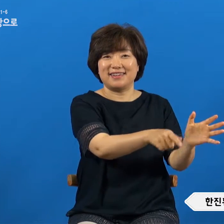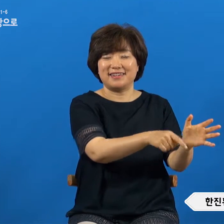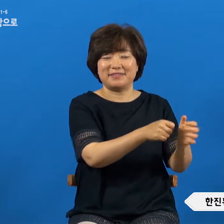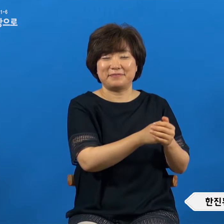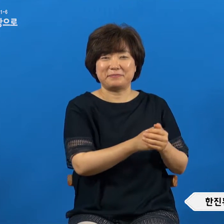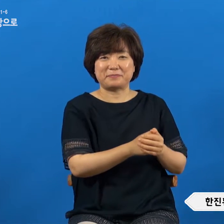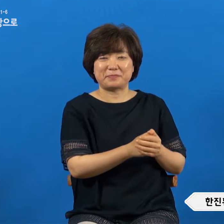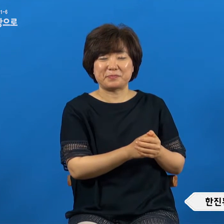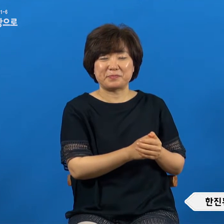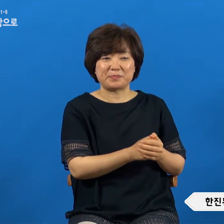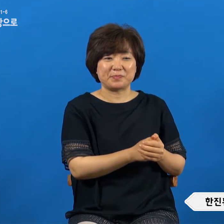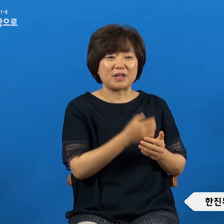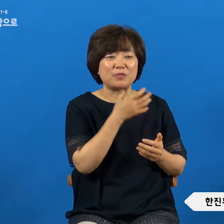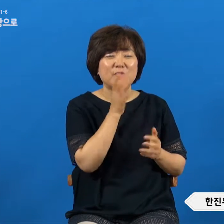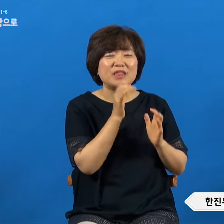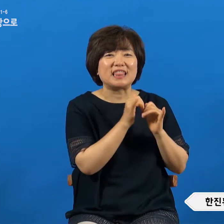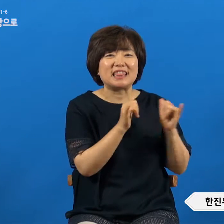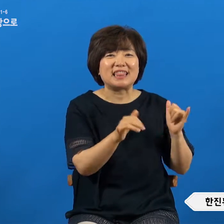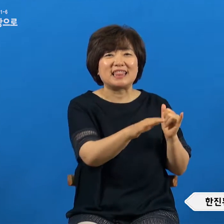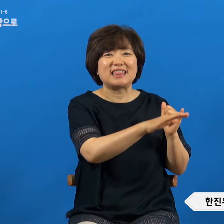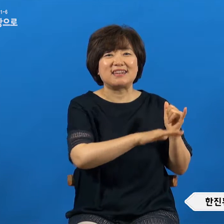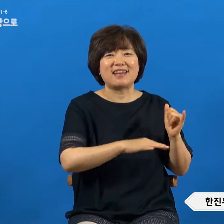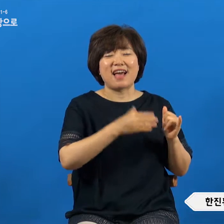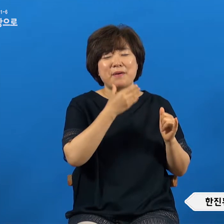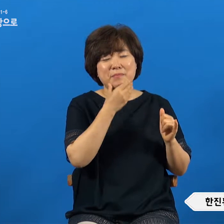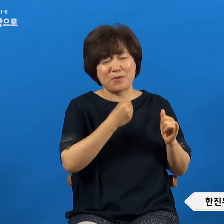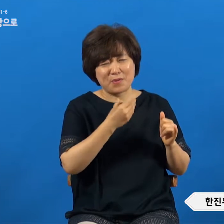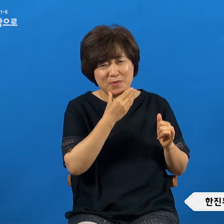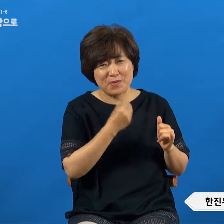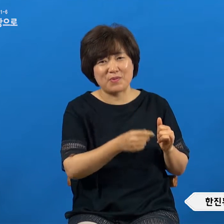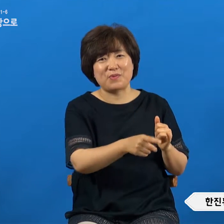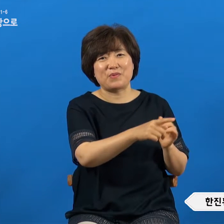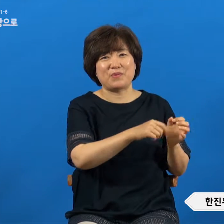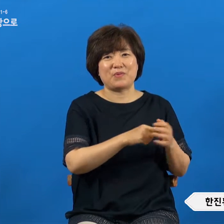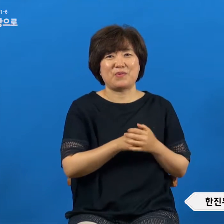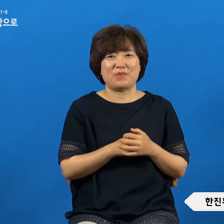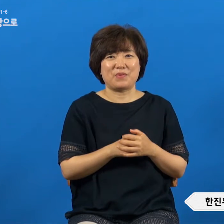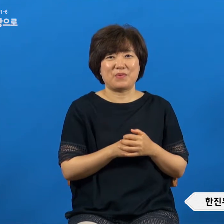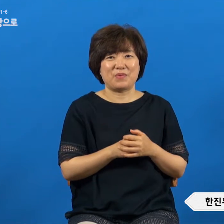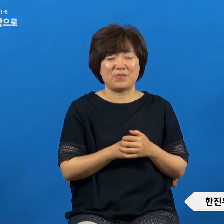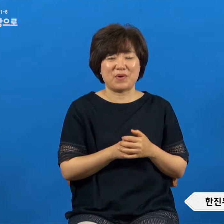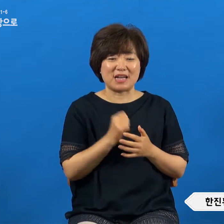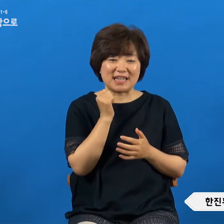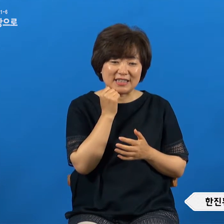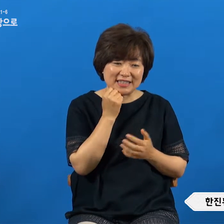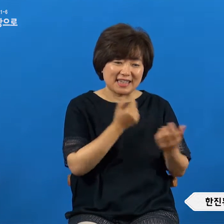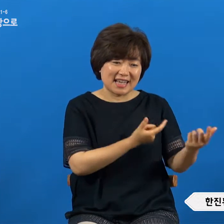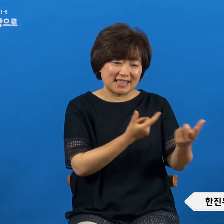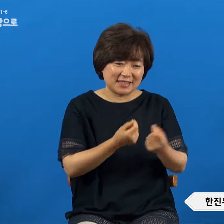그러니까 그 요양원 노인들이 얼마나 행복해 하는지요. 다과를 앞에